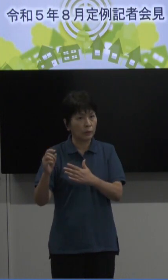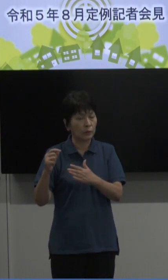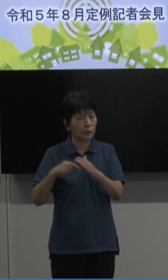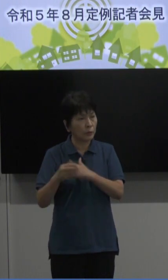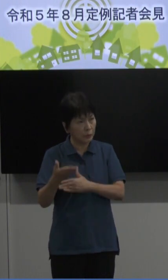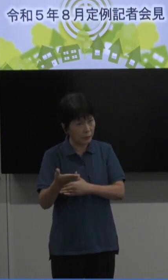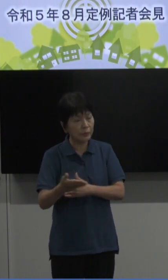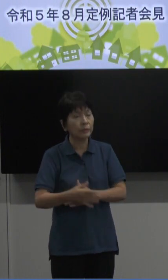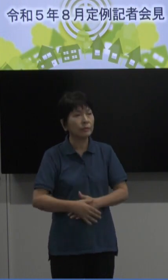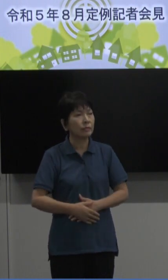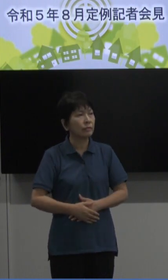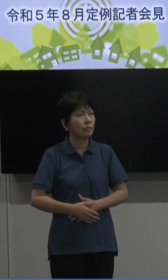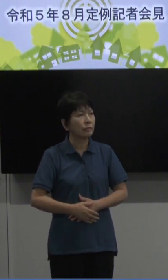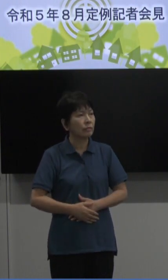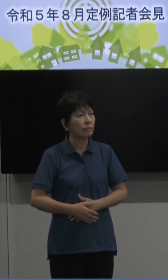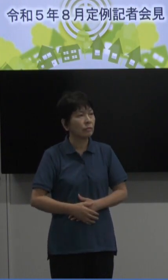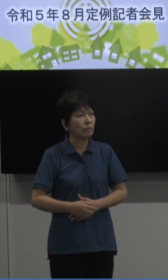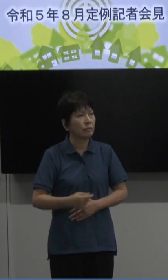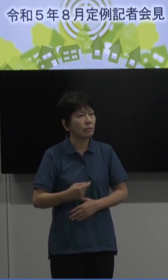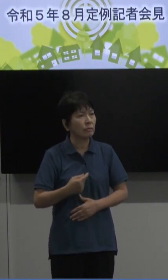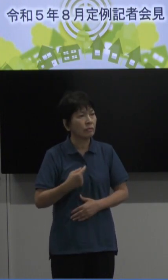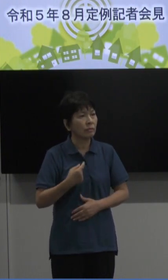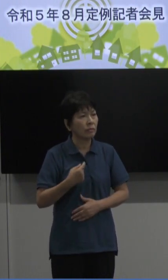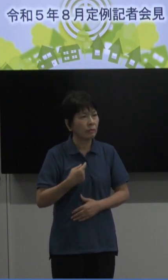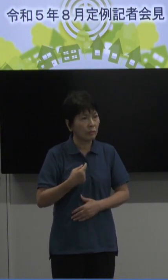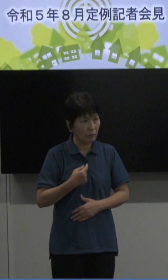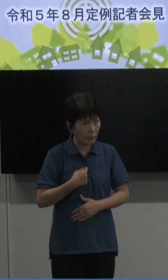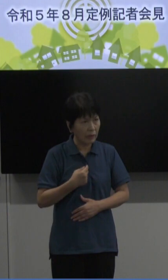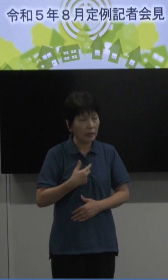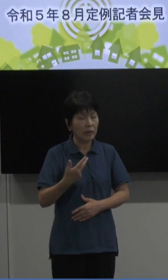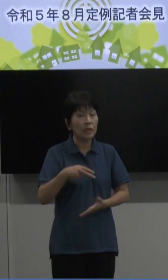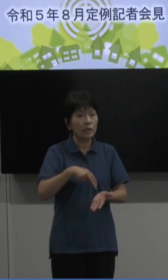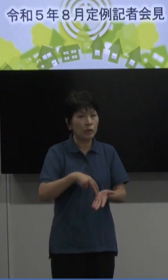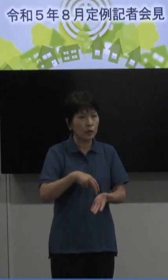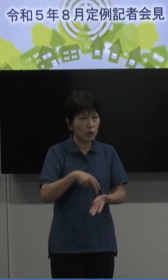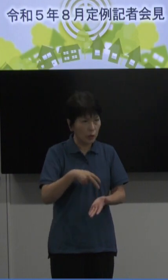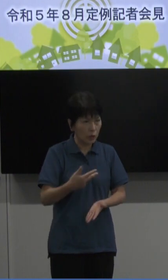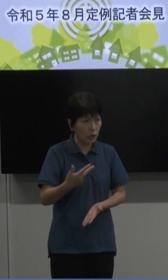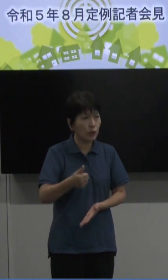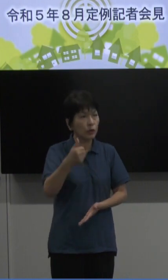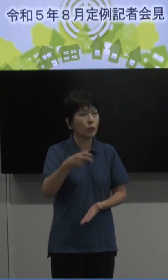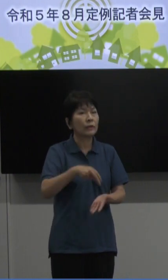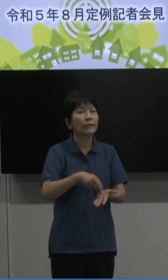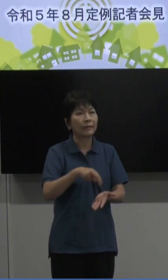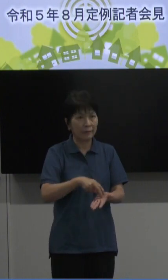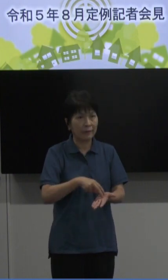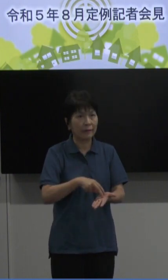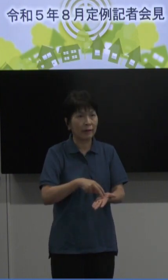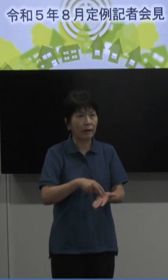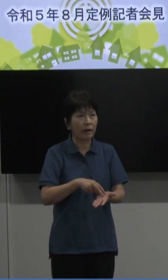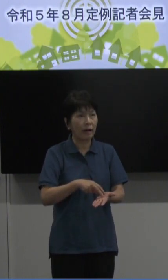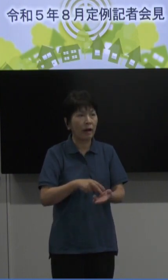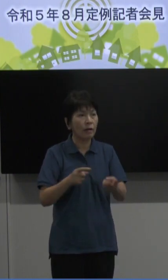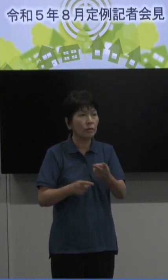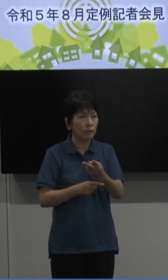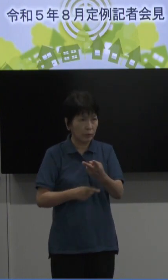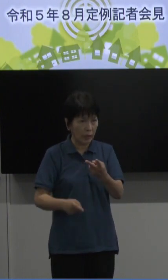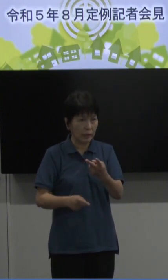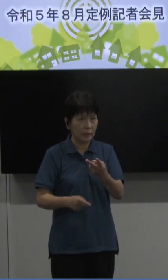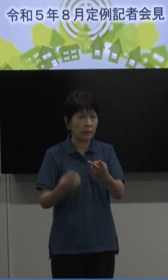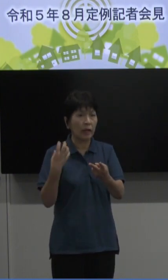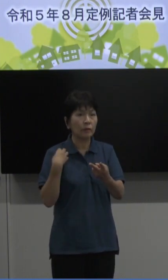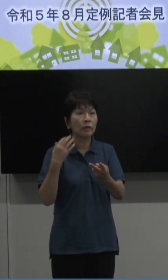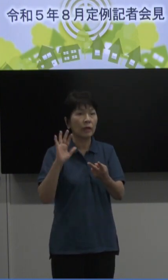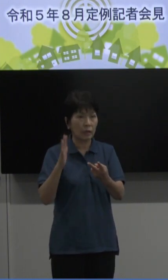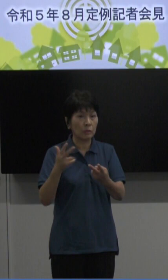今、私が就任してからお二人の方にお願いをしたのは、ご存知の通り市の OB でございました。は